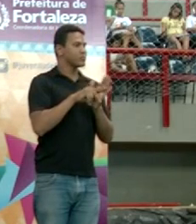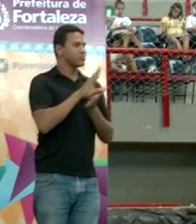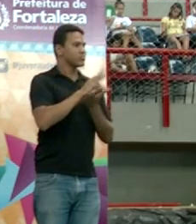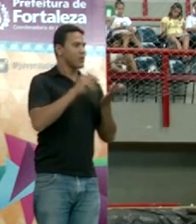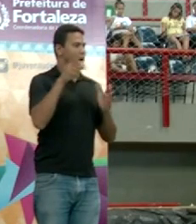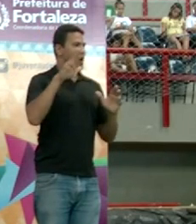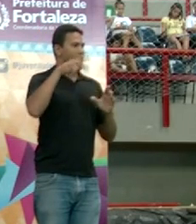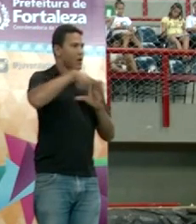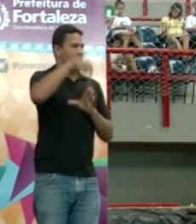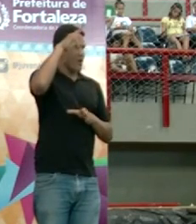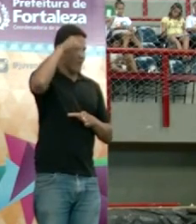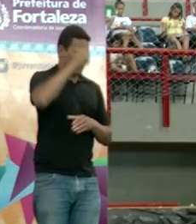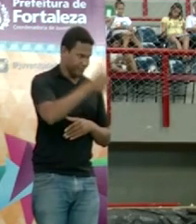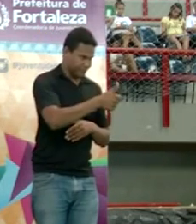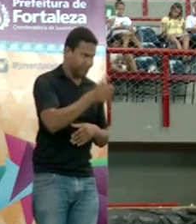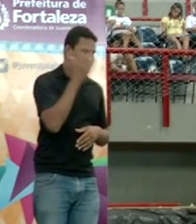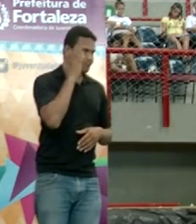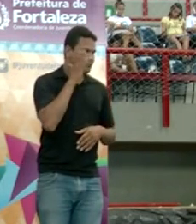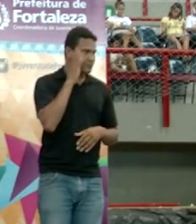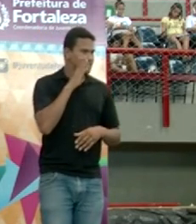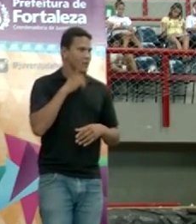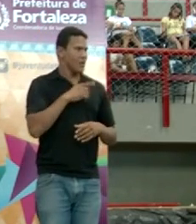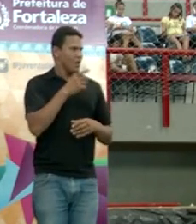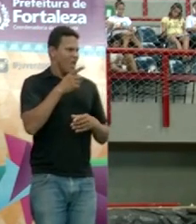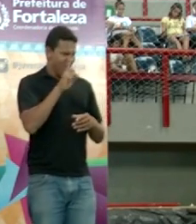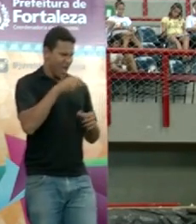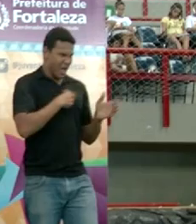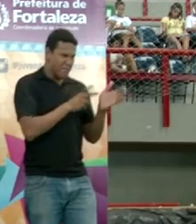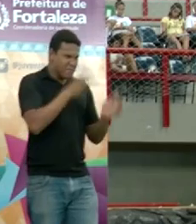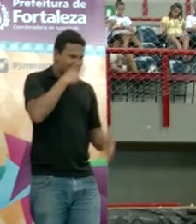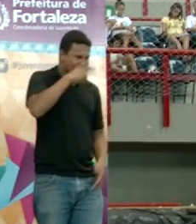juramento, tá certo? Depois que ele diz